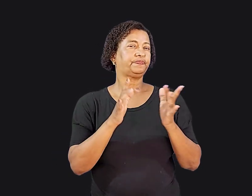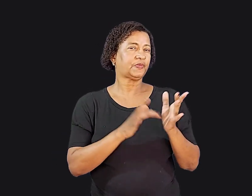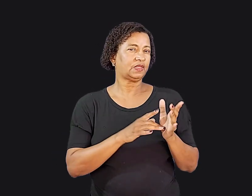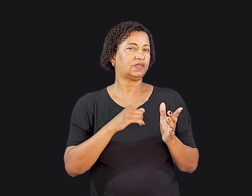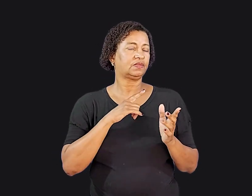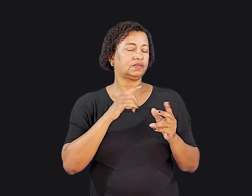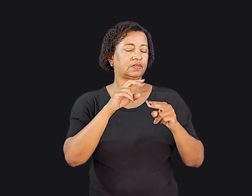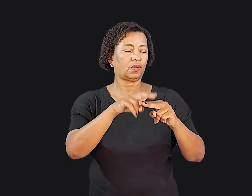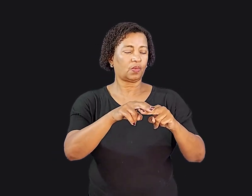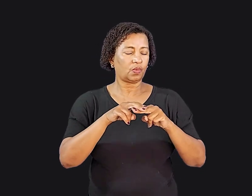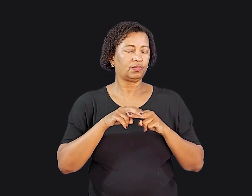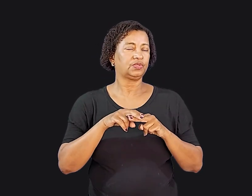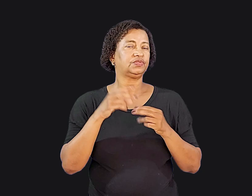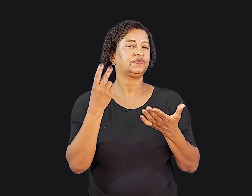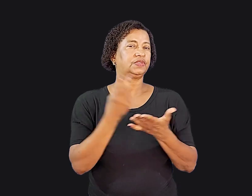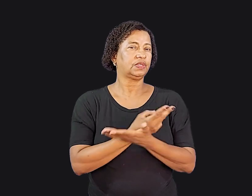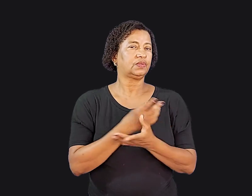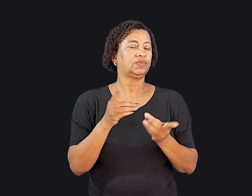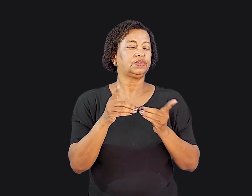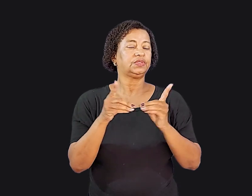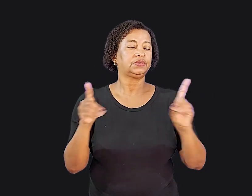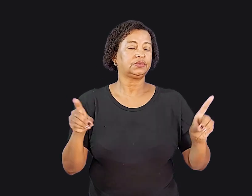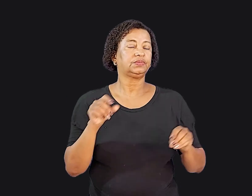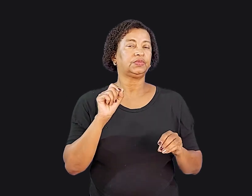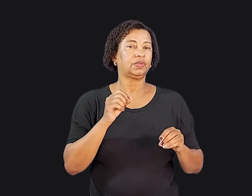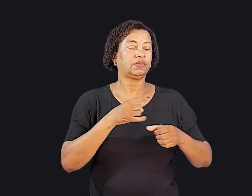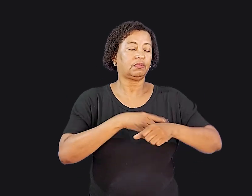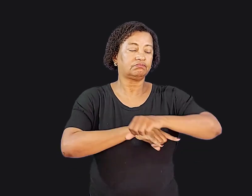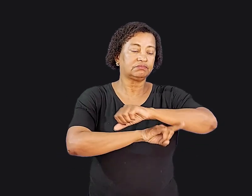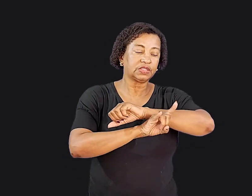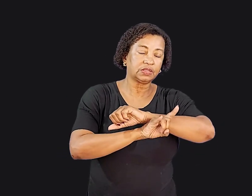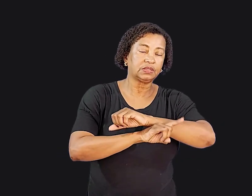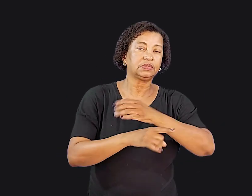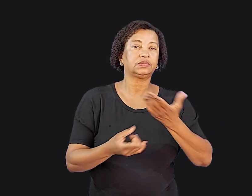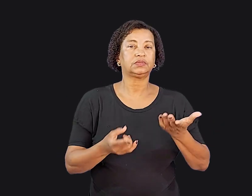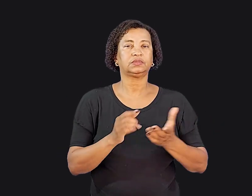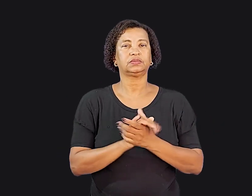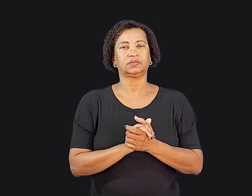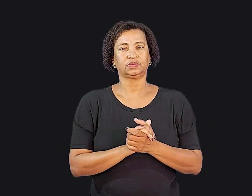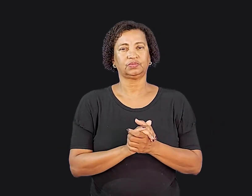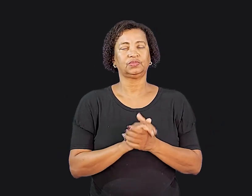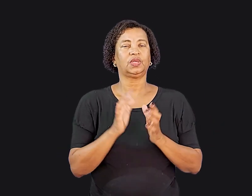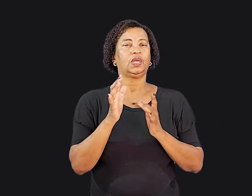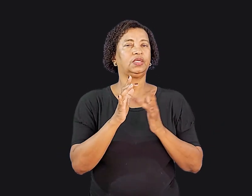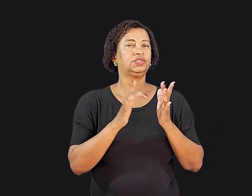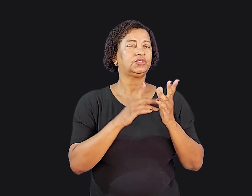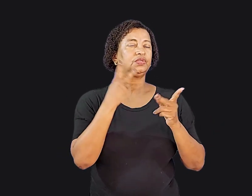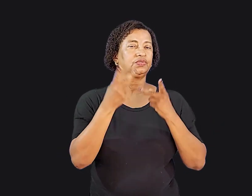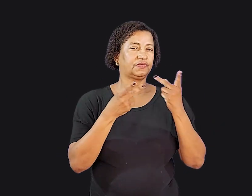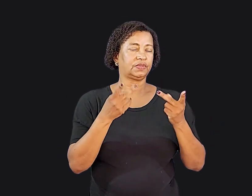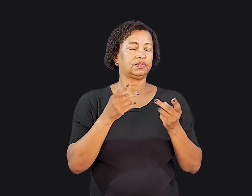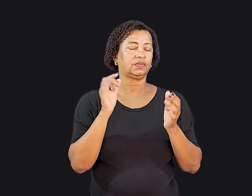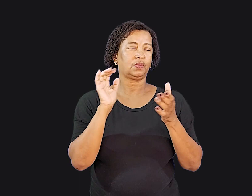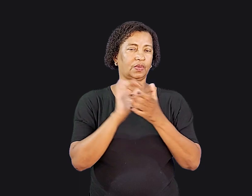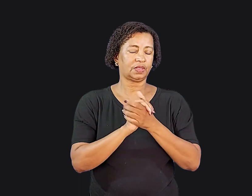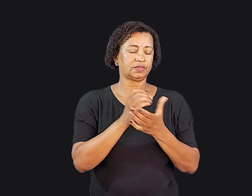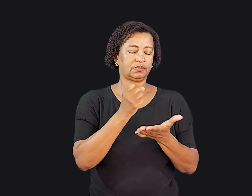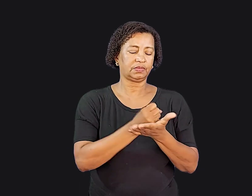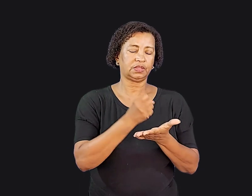uma razão para que haja divórcio: a infidelidade. De acordo com Jesus, o casamento é um contrato entre duas pessoas baseado